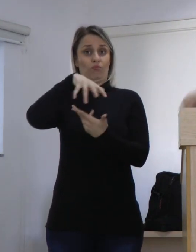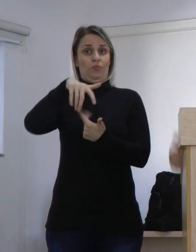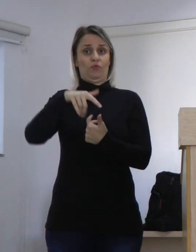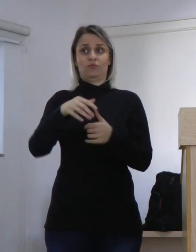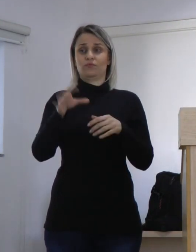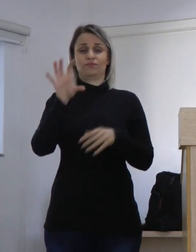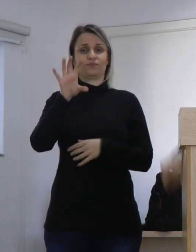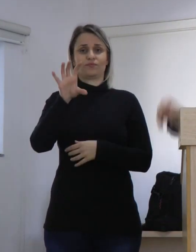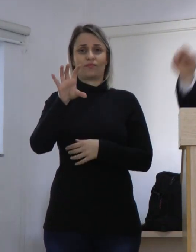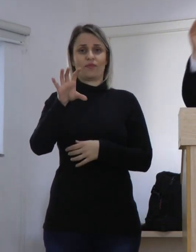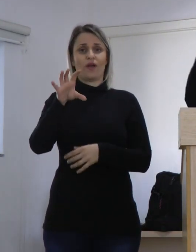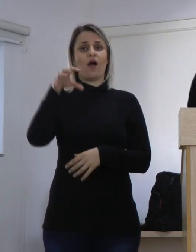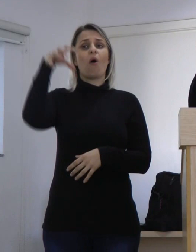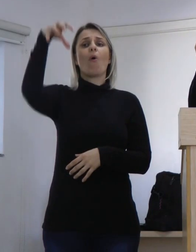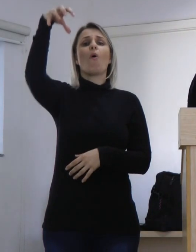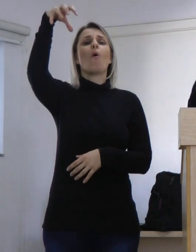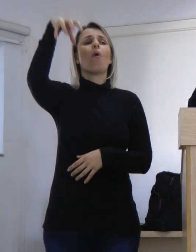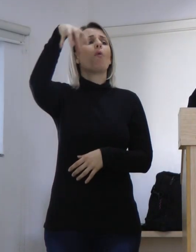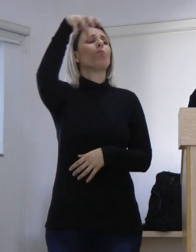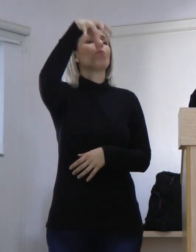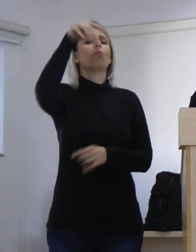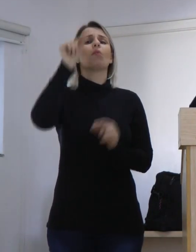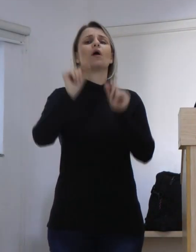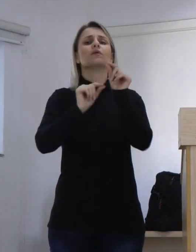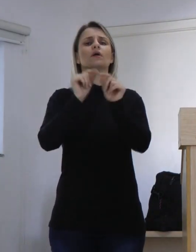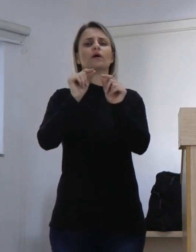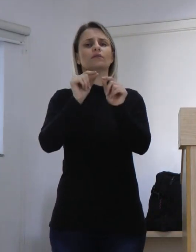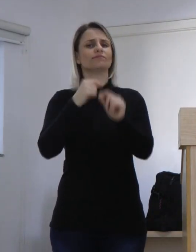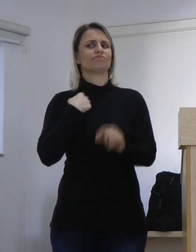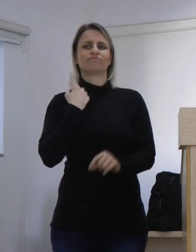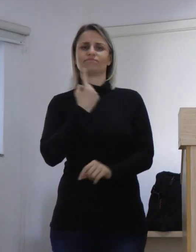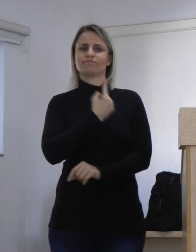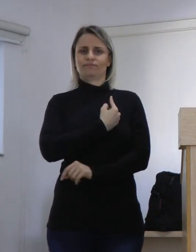Nossa. Questão 932.